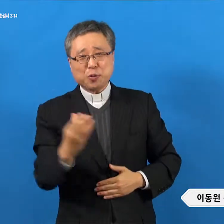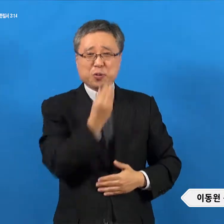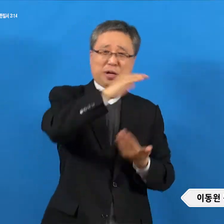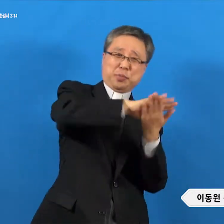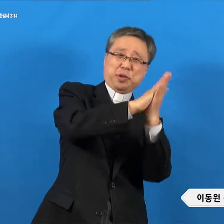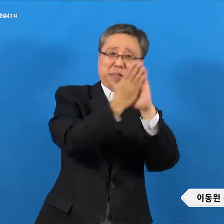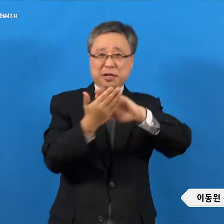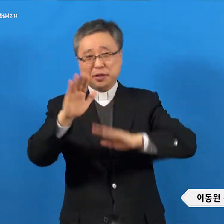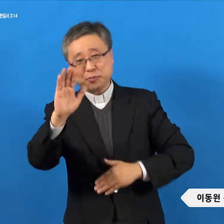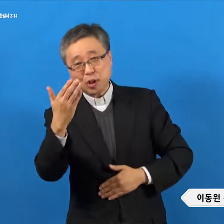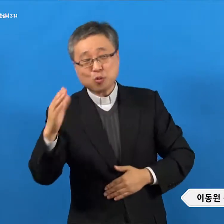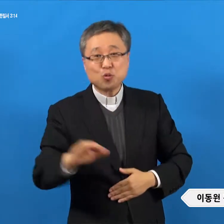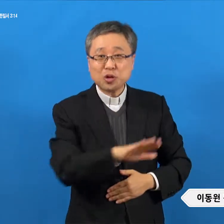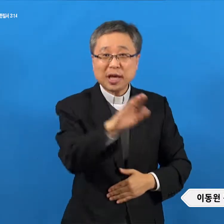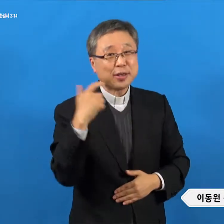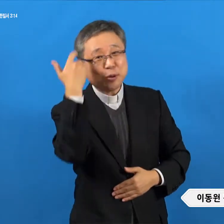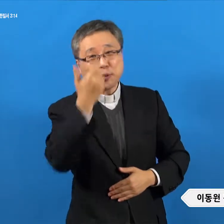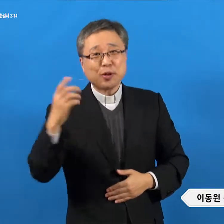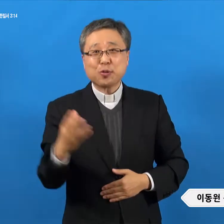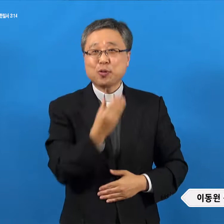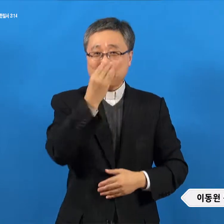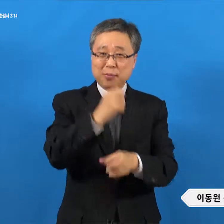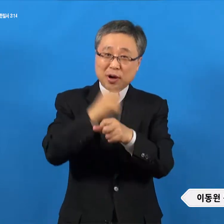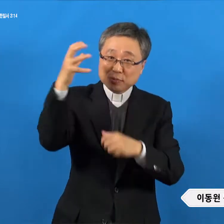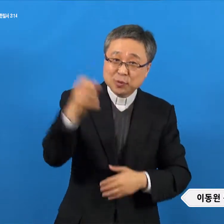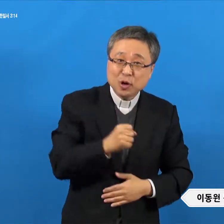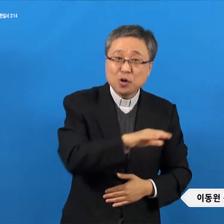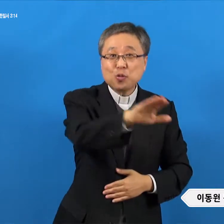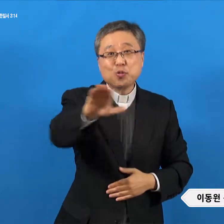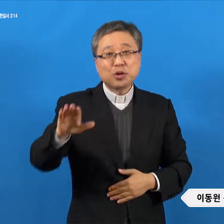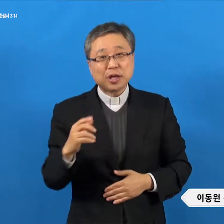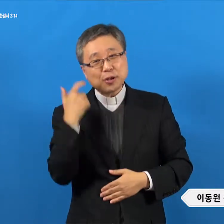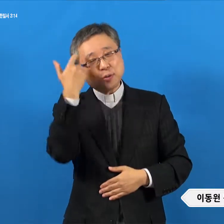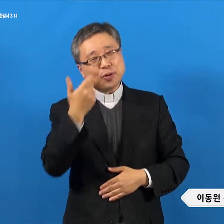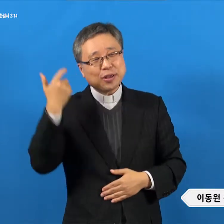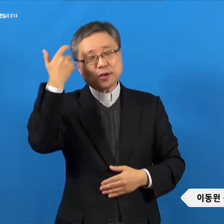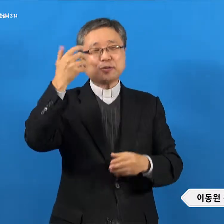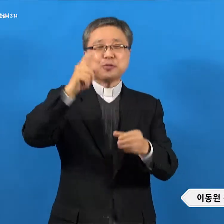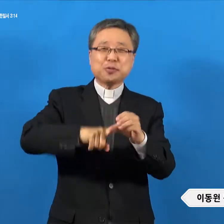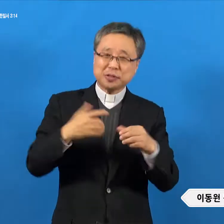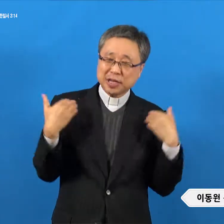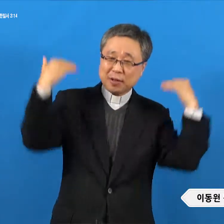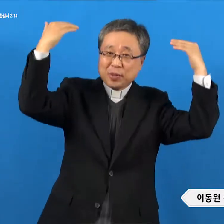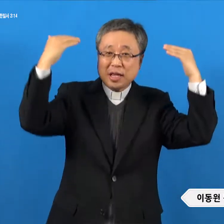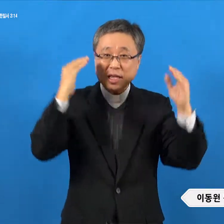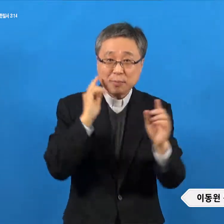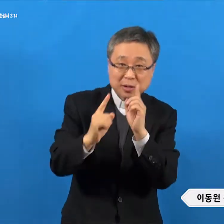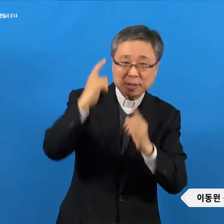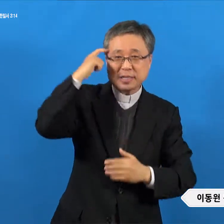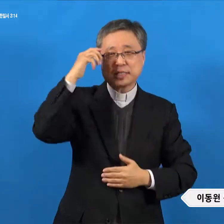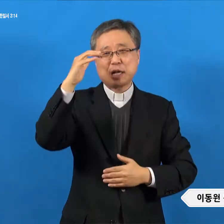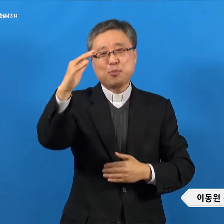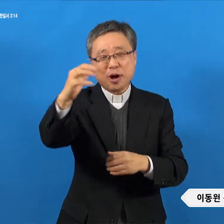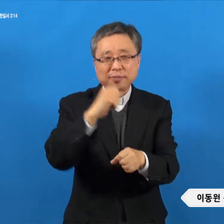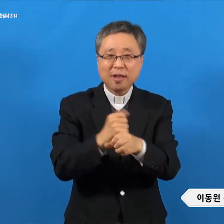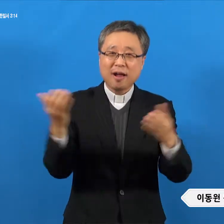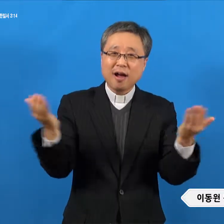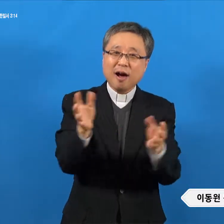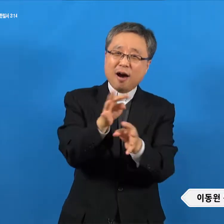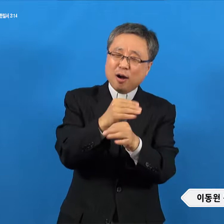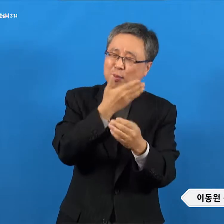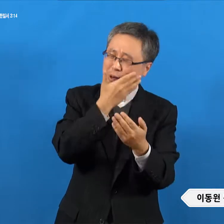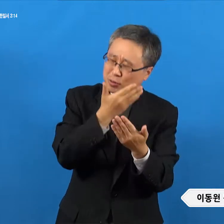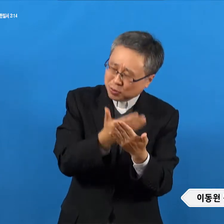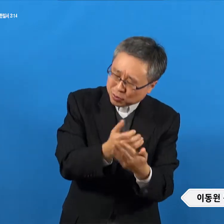우리의 영혼이 거룩함을 얻습니다. 우리의 영혼이 영적으로 자라가는 것입니다. 이 말씀을 사모한다는 것 얼마나